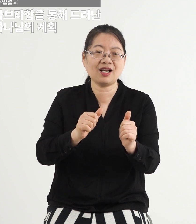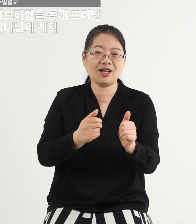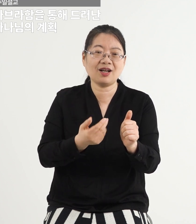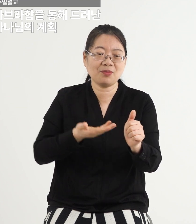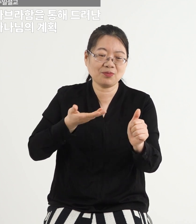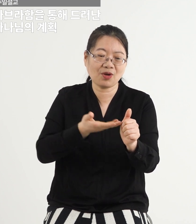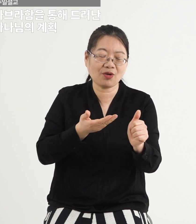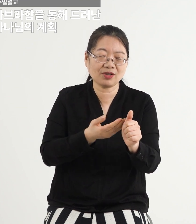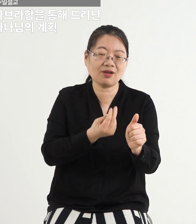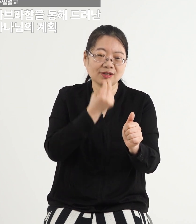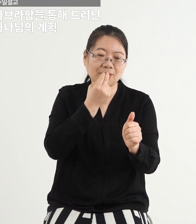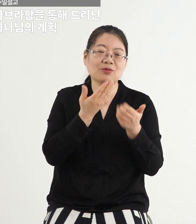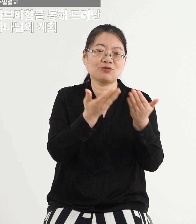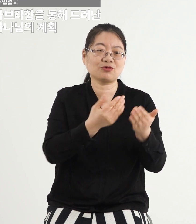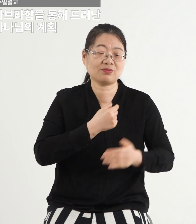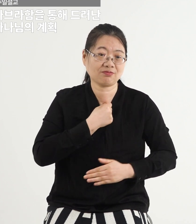살리겠대요.